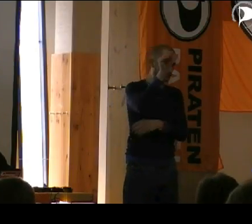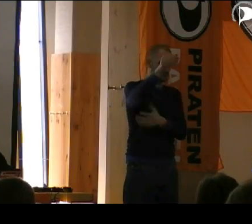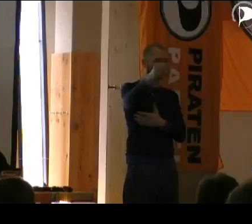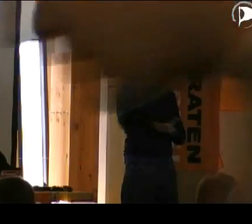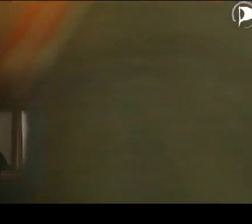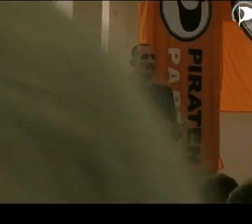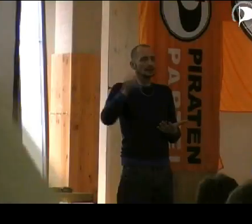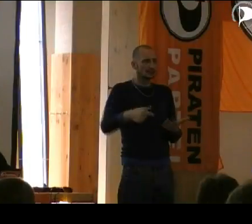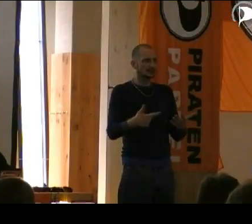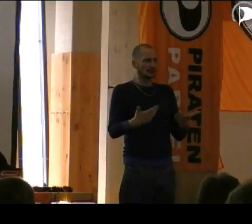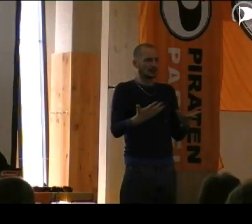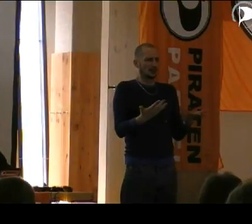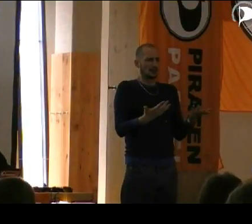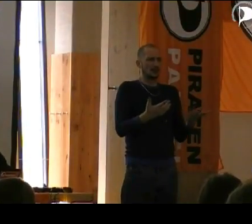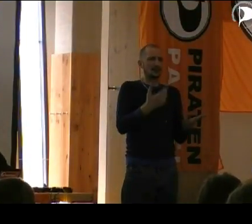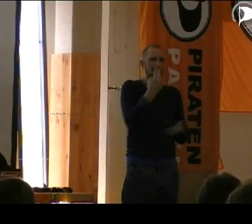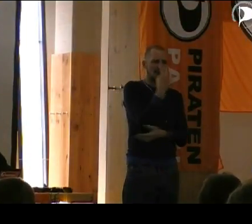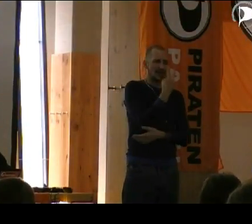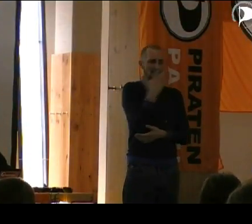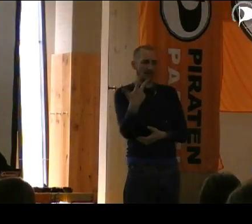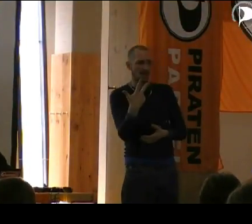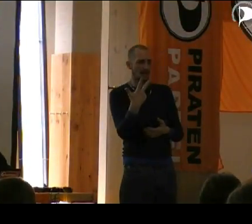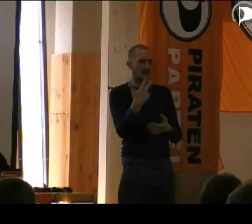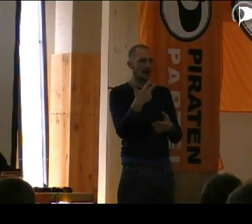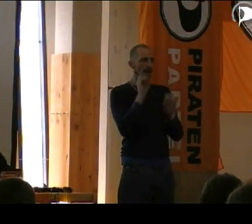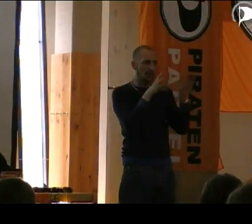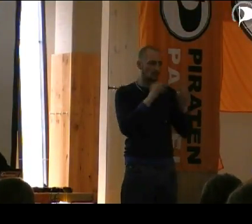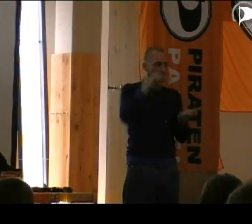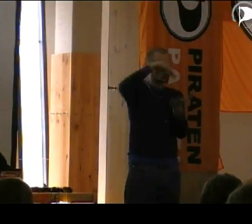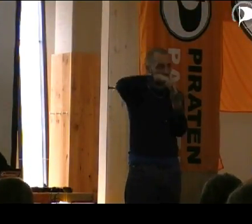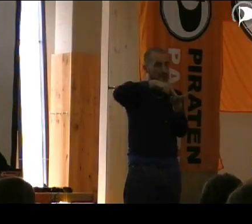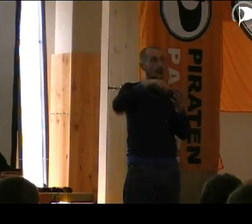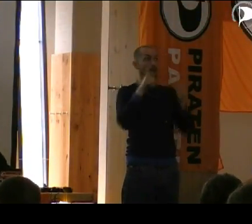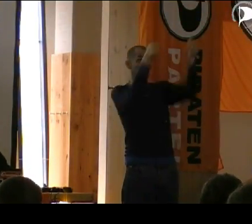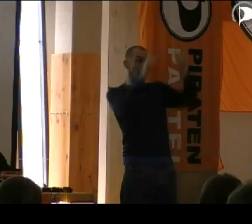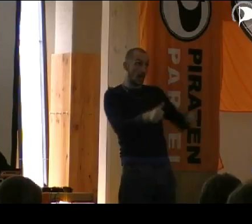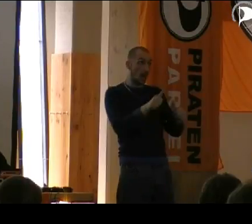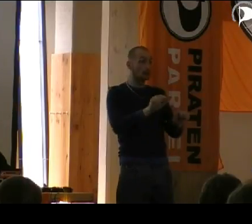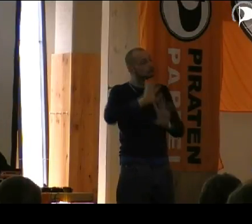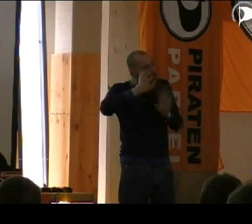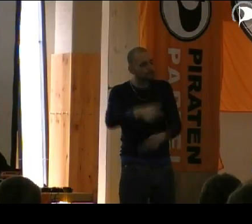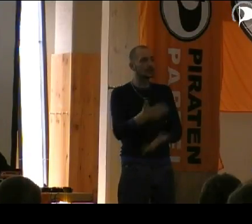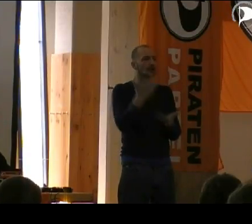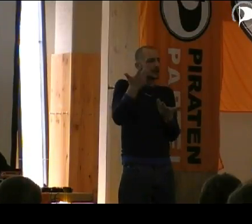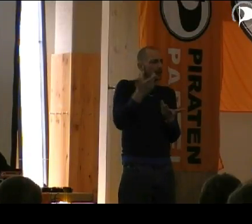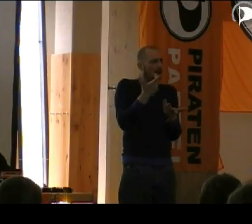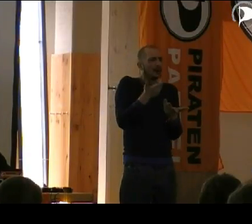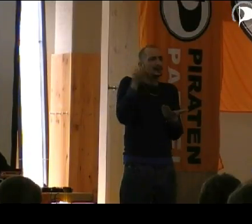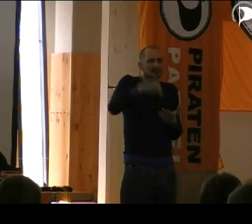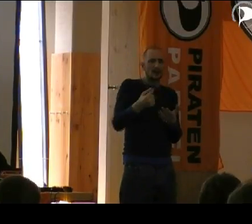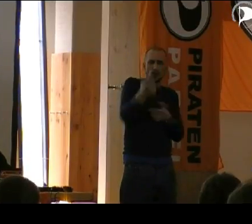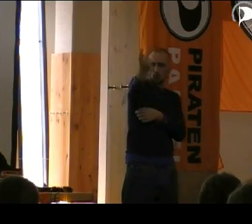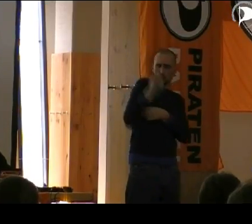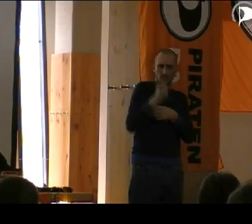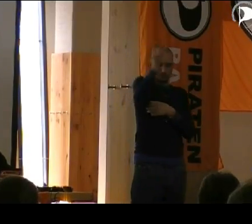das 2 1 stehen statt einer karte verzichten und holen uns wirklich jemanden ins haus das ein problem ich